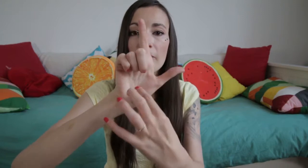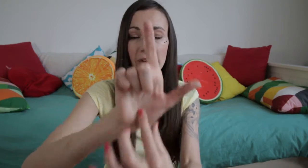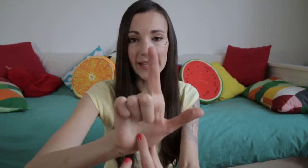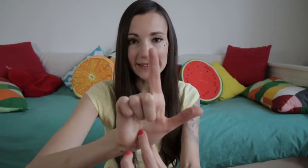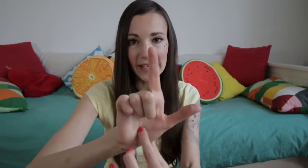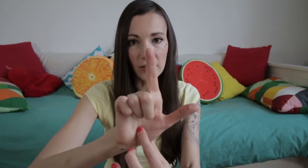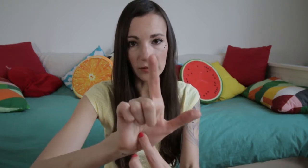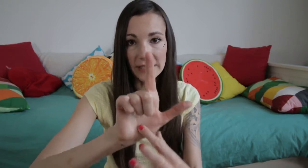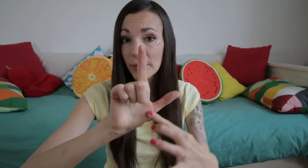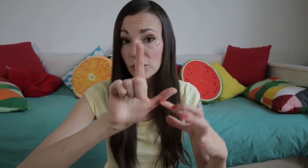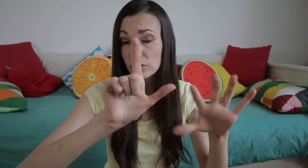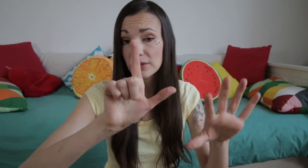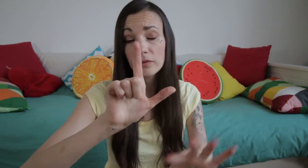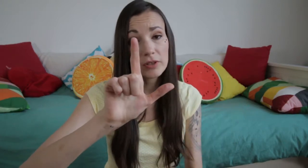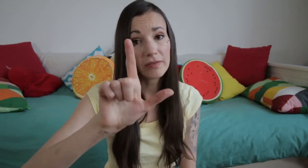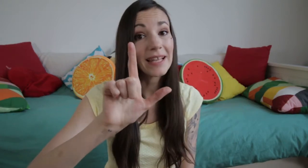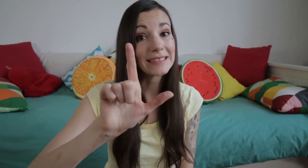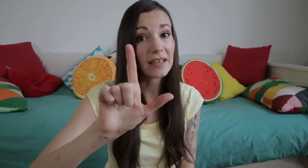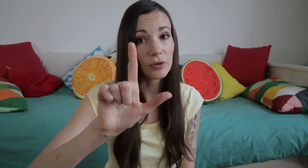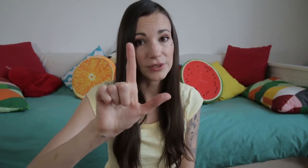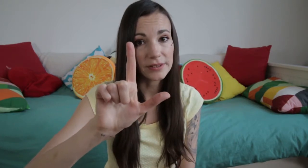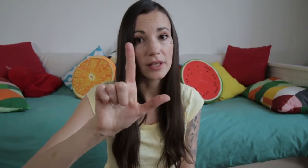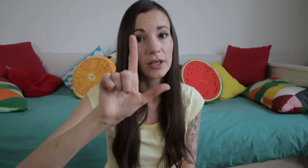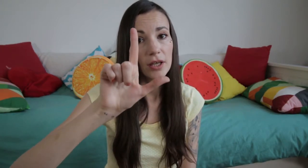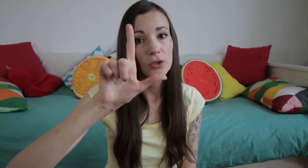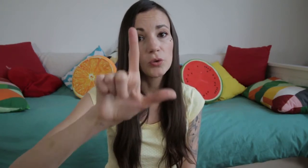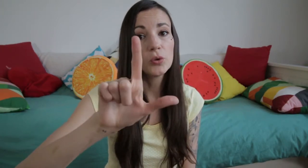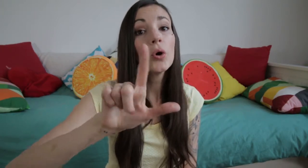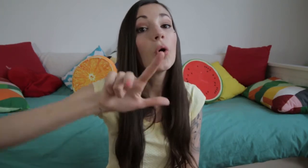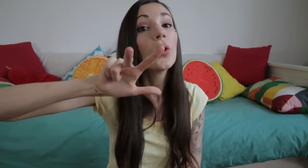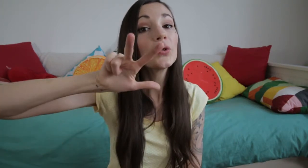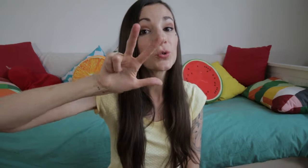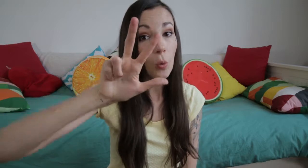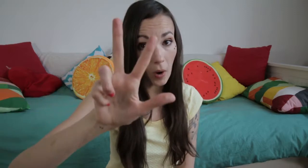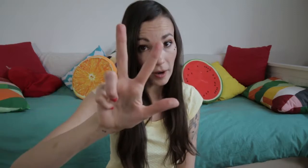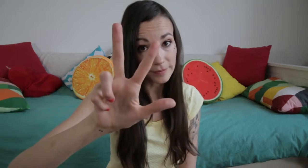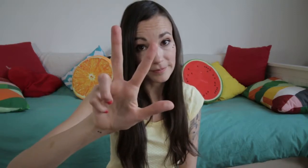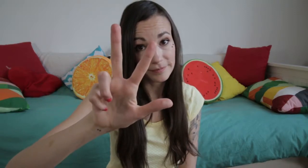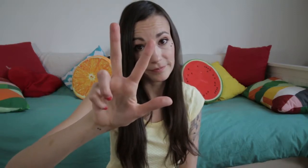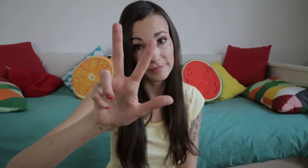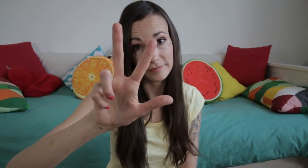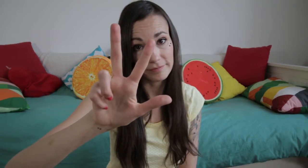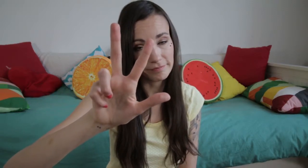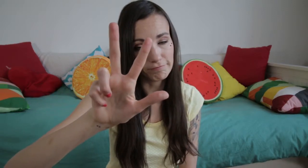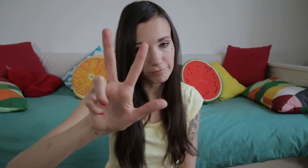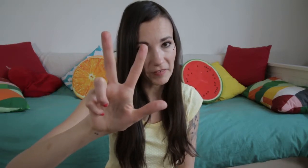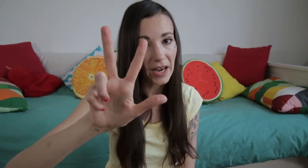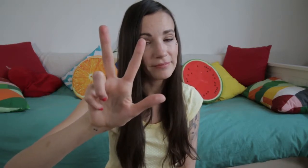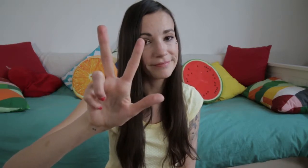vers l'extérieur. Et après, tous les autres vont être vers l'extérieur aussi. 2, 3. Ça va.